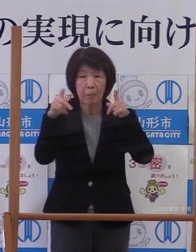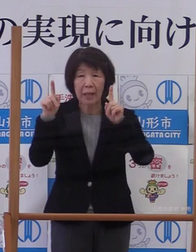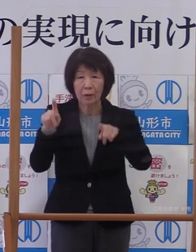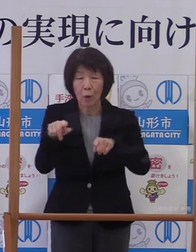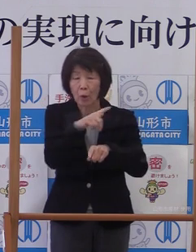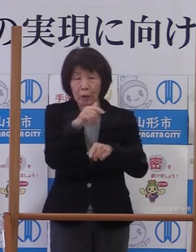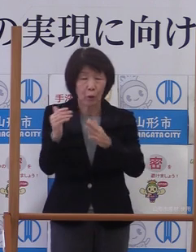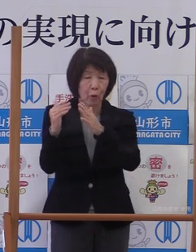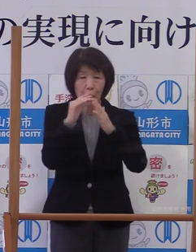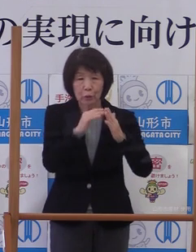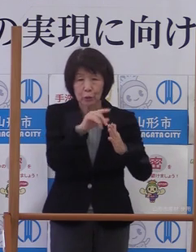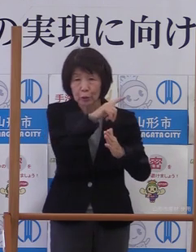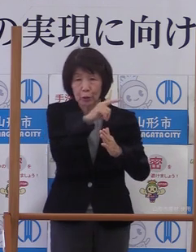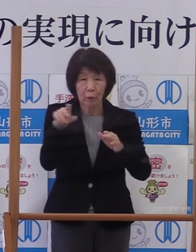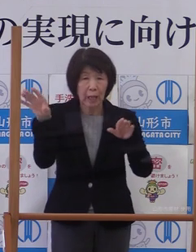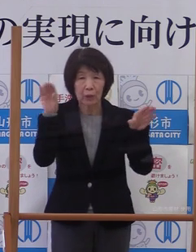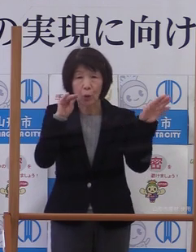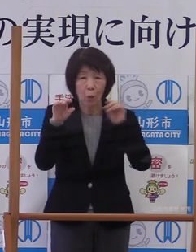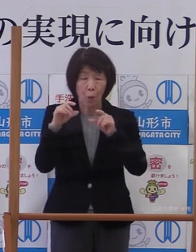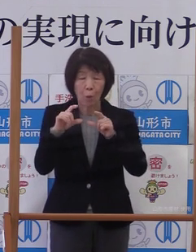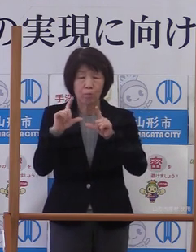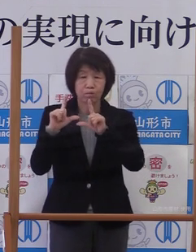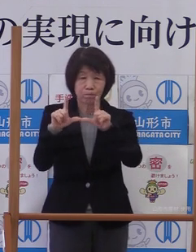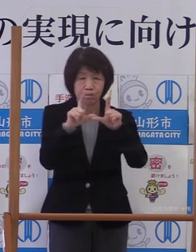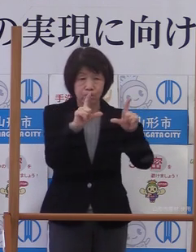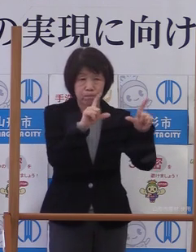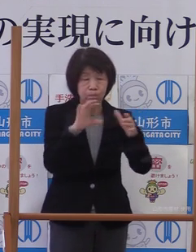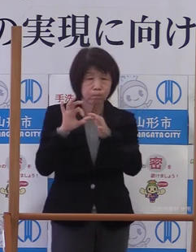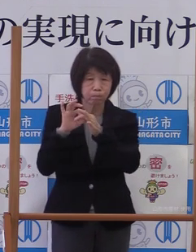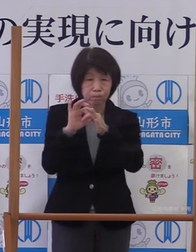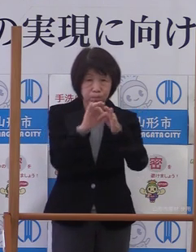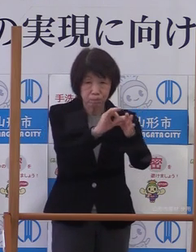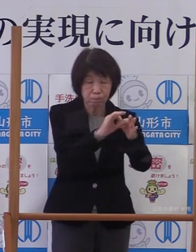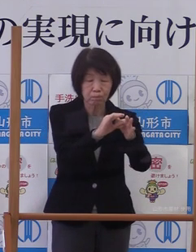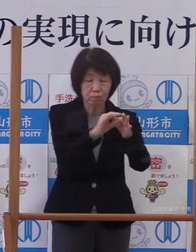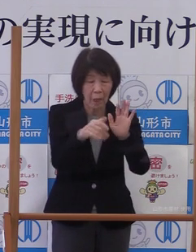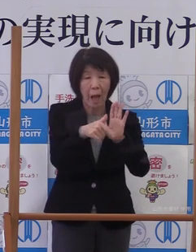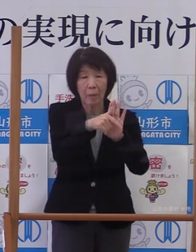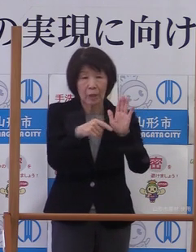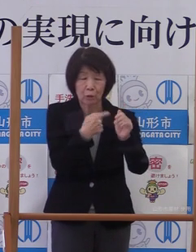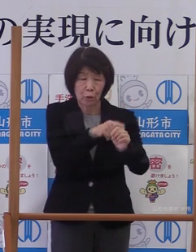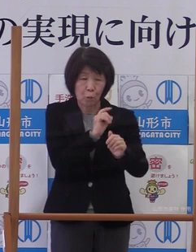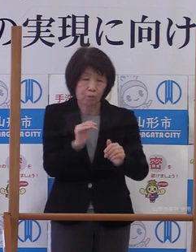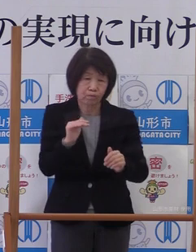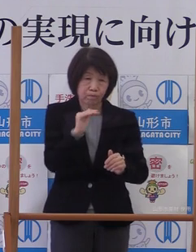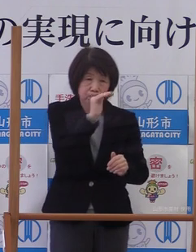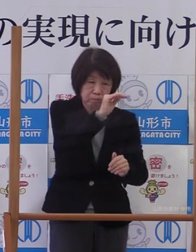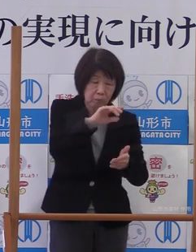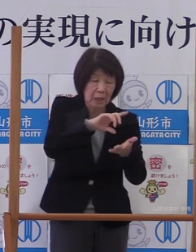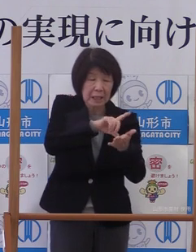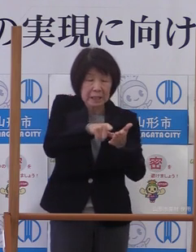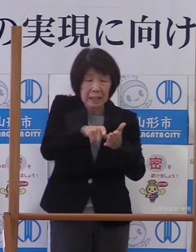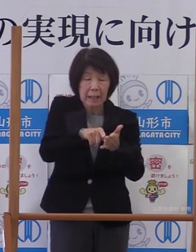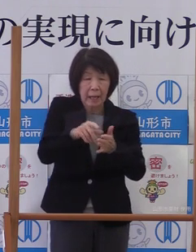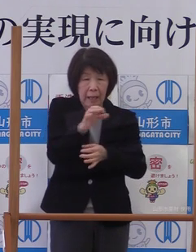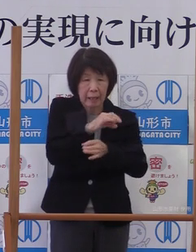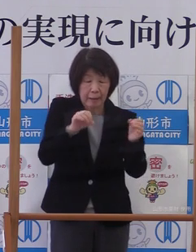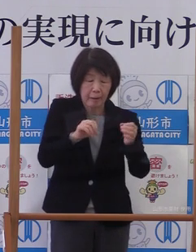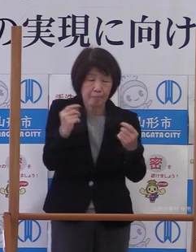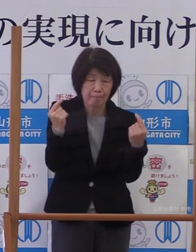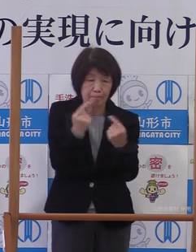移住定住等に関する情報を継続的に発信し、ブランド力の向上及び地域経済の活性化を図